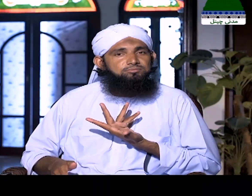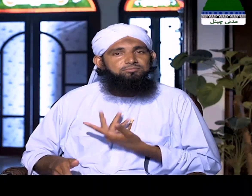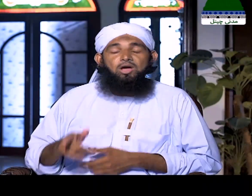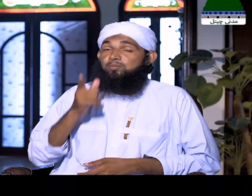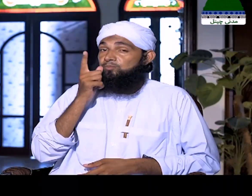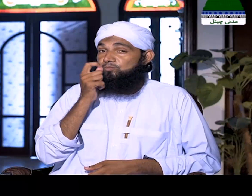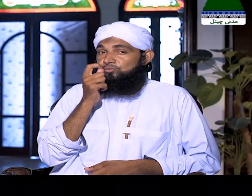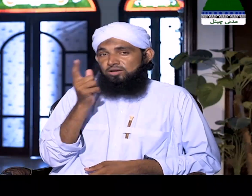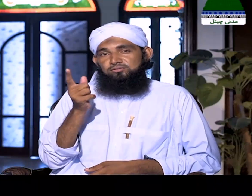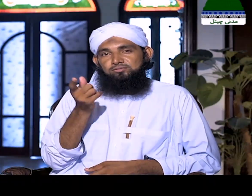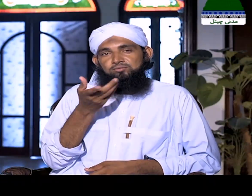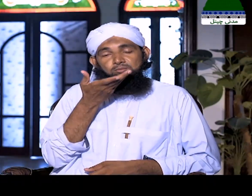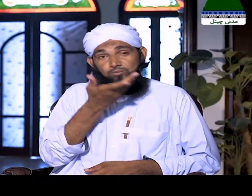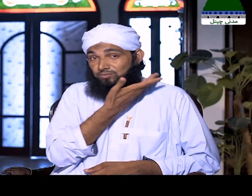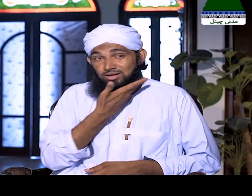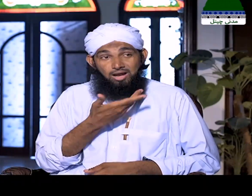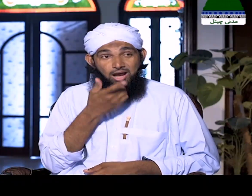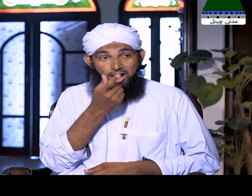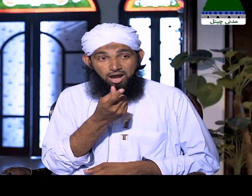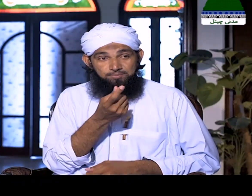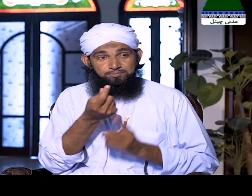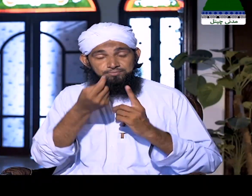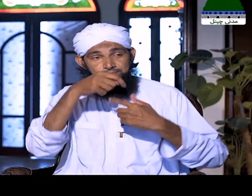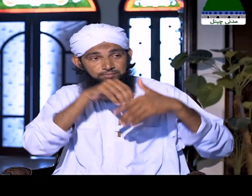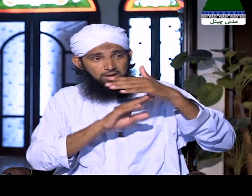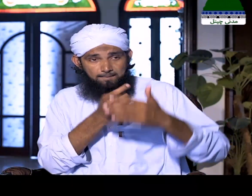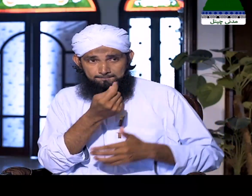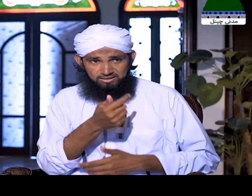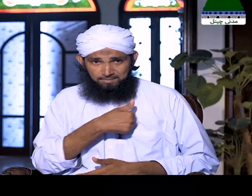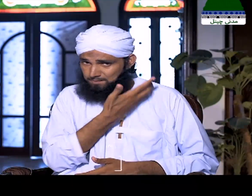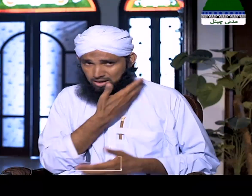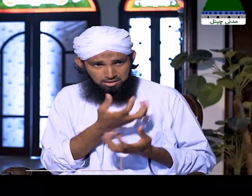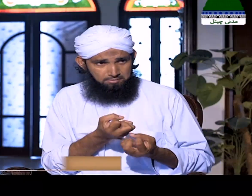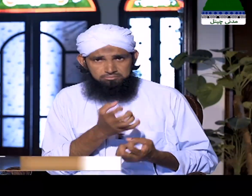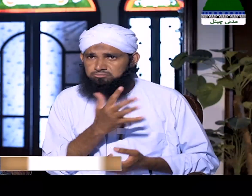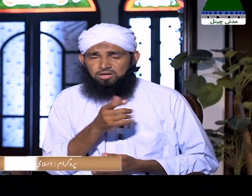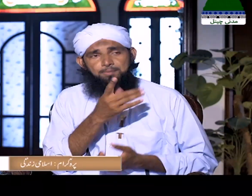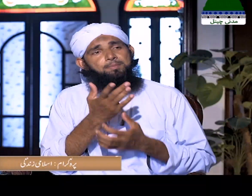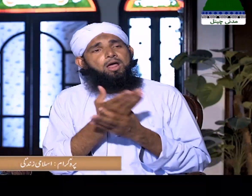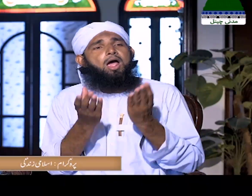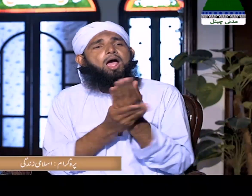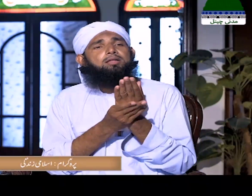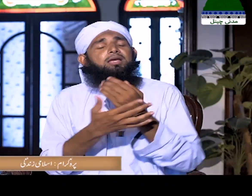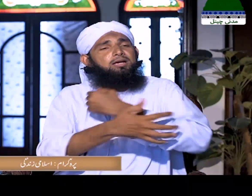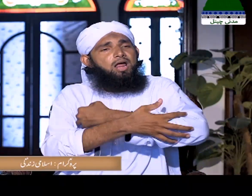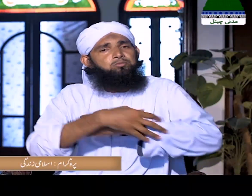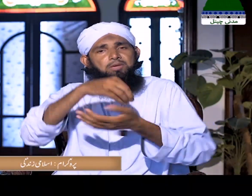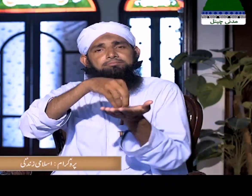کہا اگر آپ رحمت اللہ علیہ یہ رقم اپنے پاس نہیں رکھنا چاہتے تو اپنے دست مبارک سے فقراء میں تقسیم کر